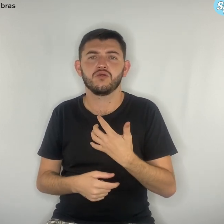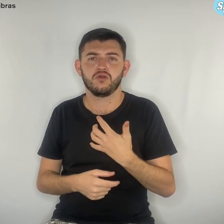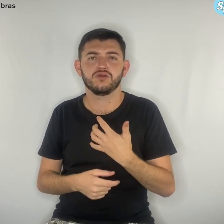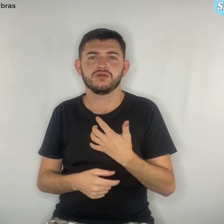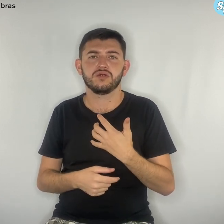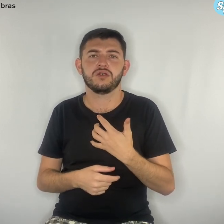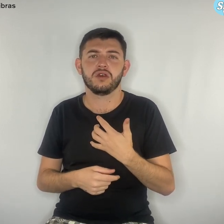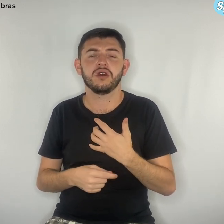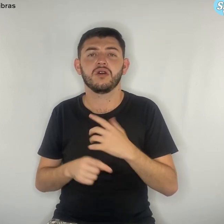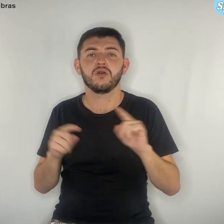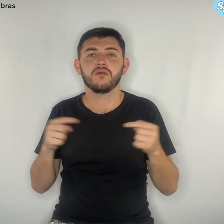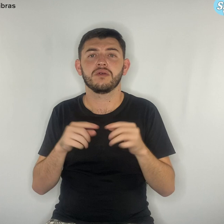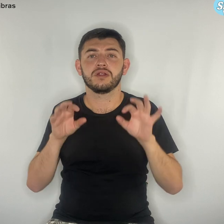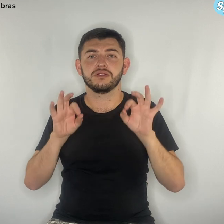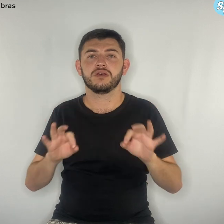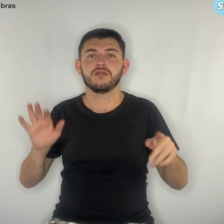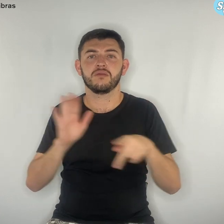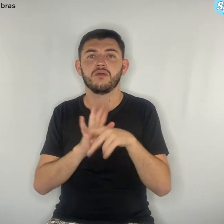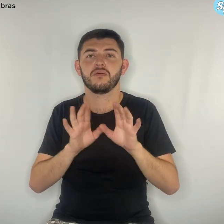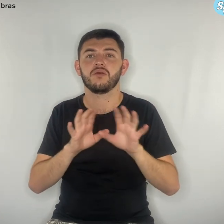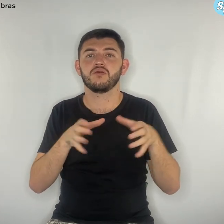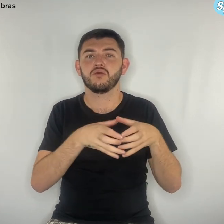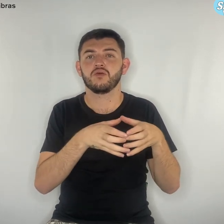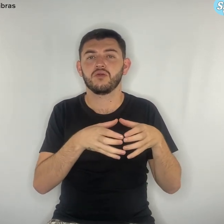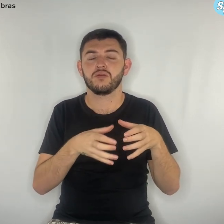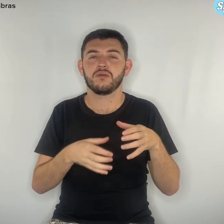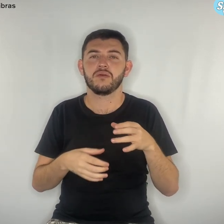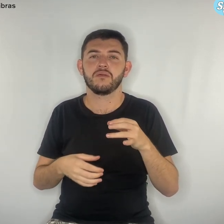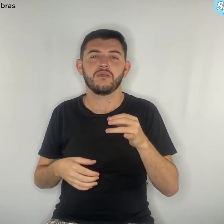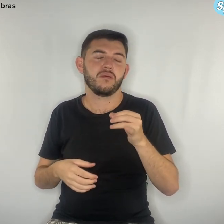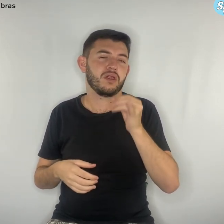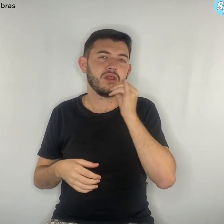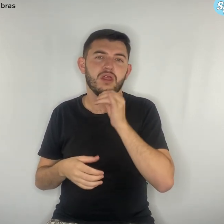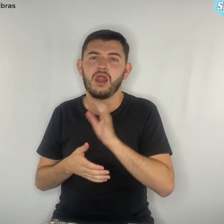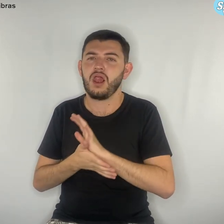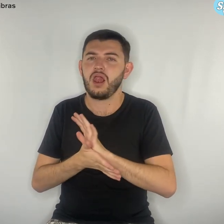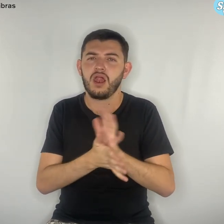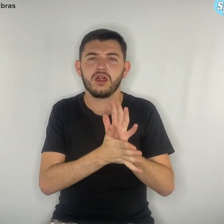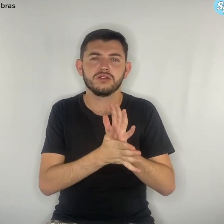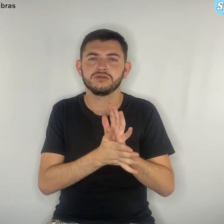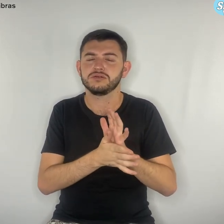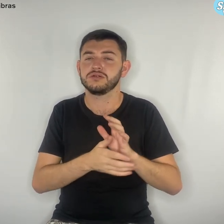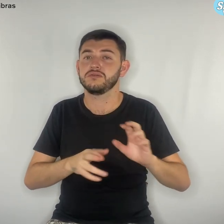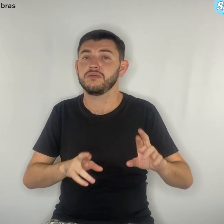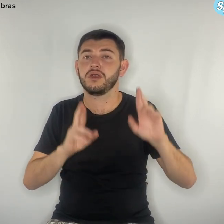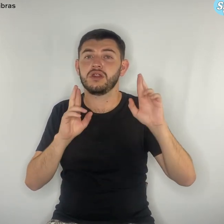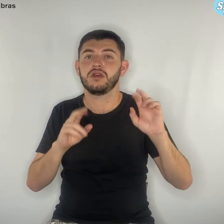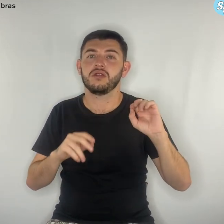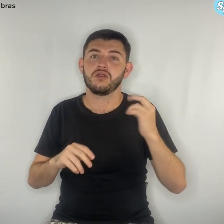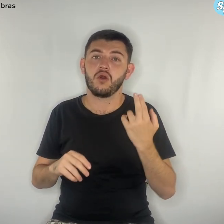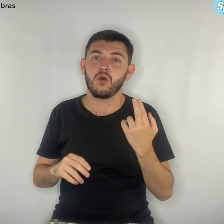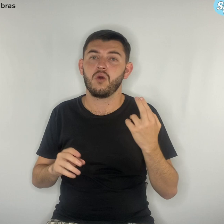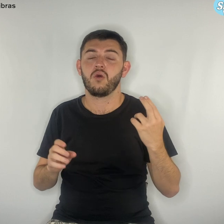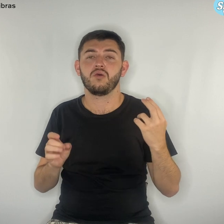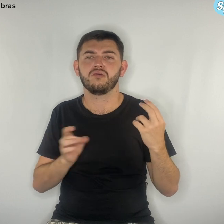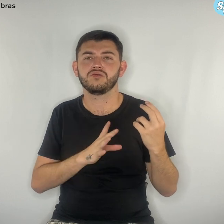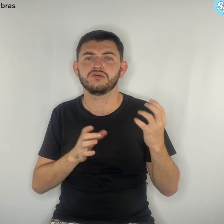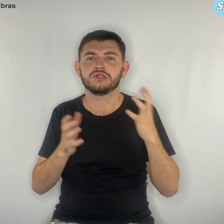aos coletivos, como hostilidade, esperanças ou temor. A